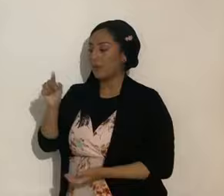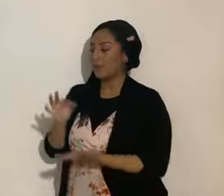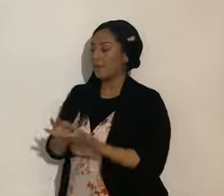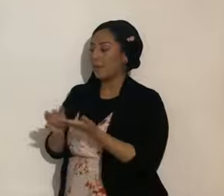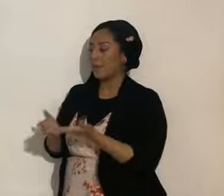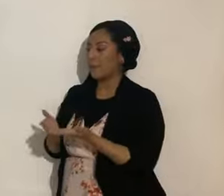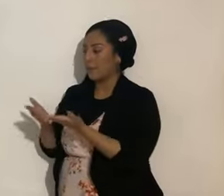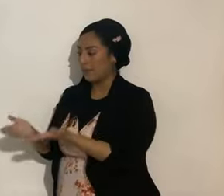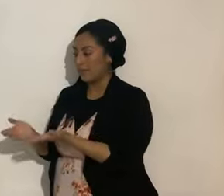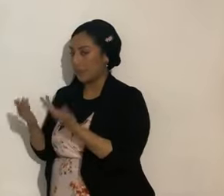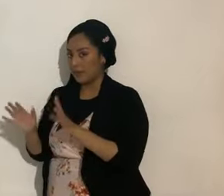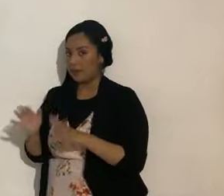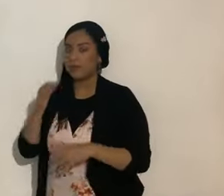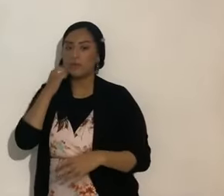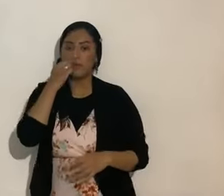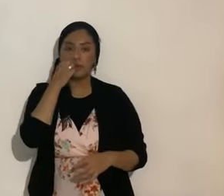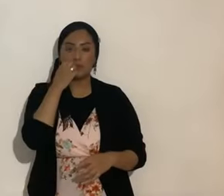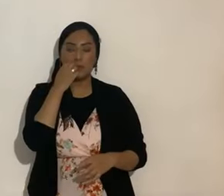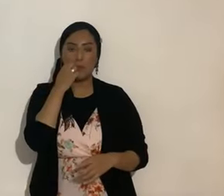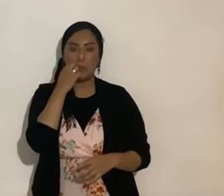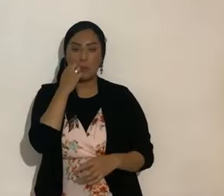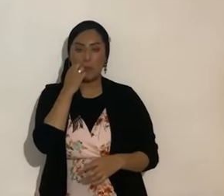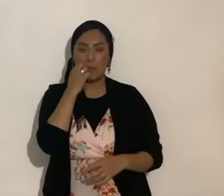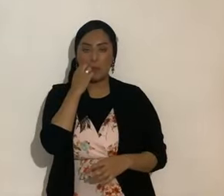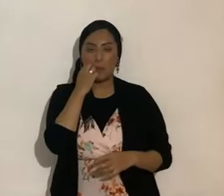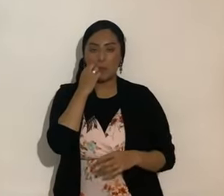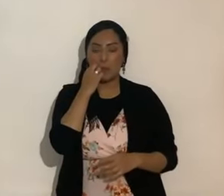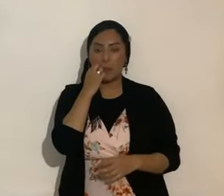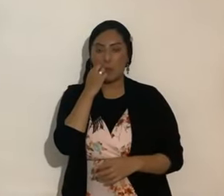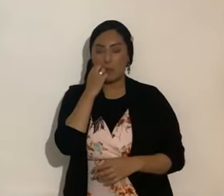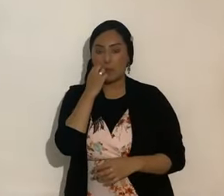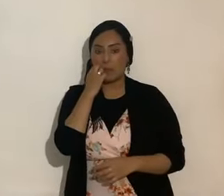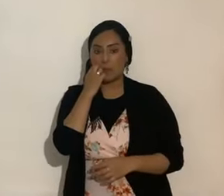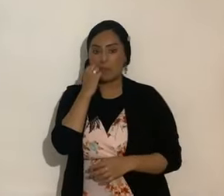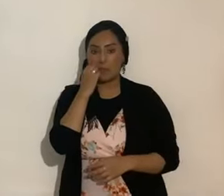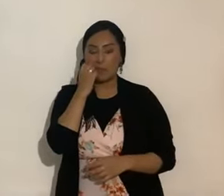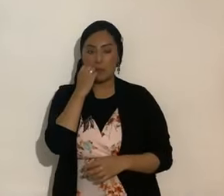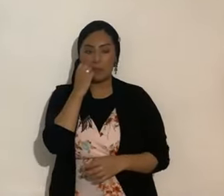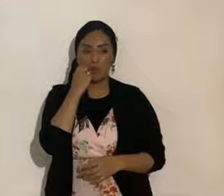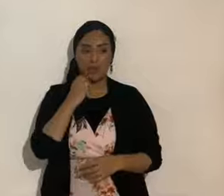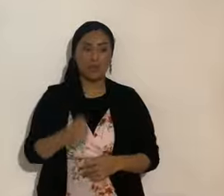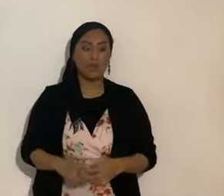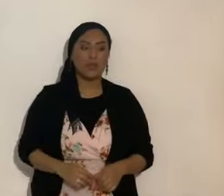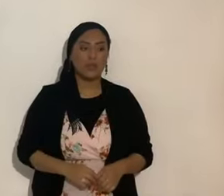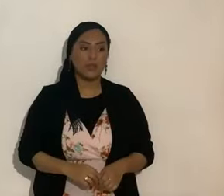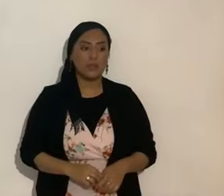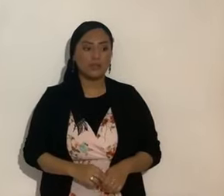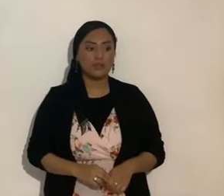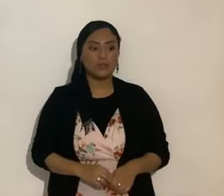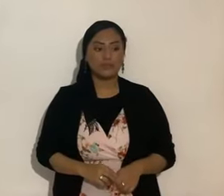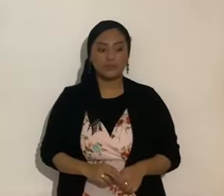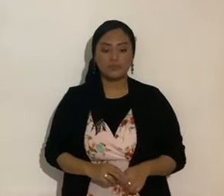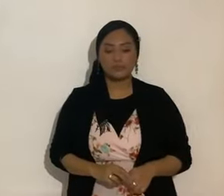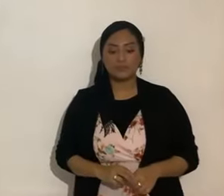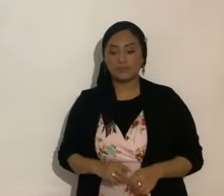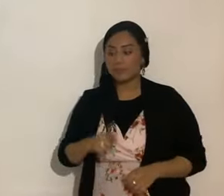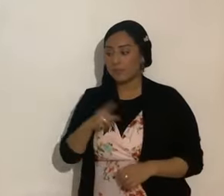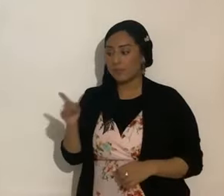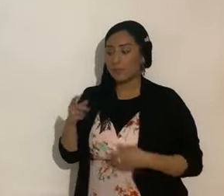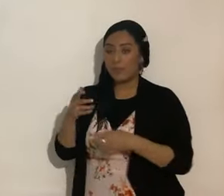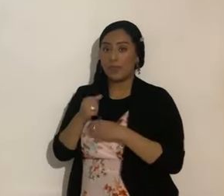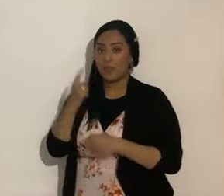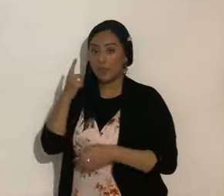denario. Tremendo, o sea, el pago de un día de trabajo, ¿sí? Bueno, la idea está que recibieron un